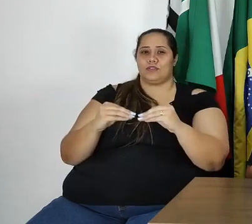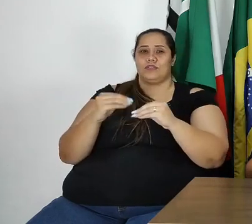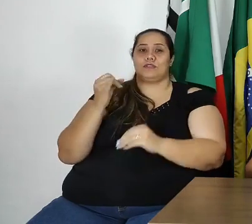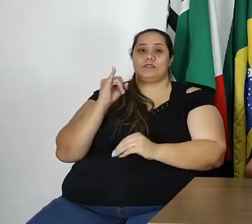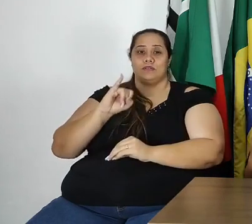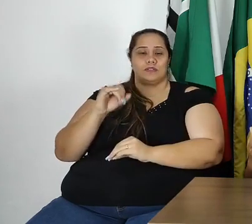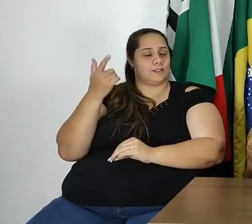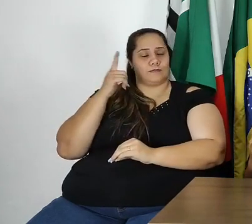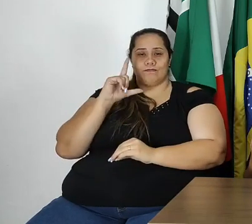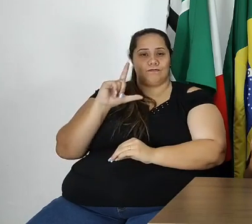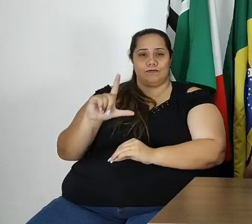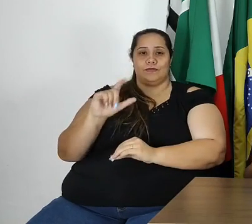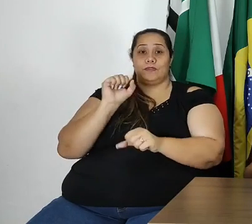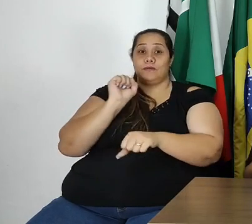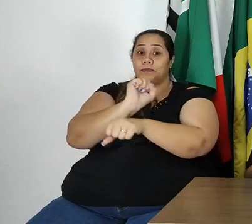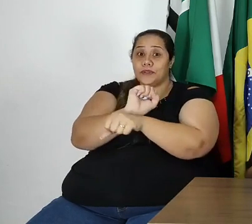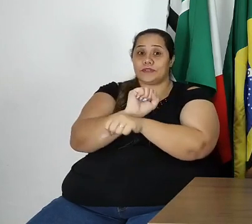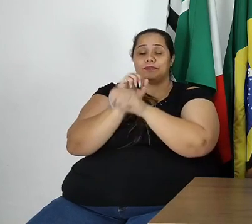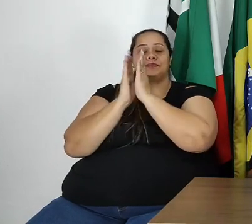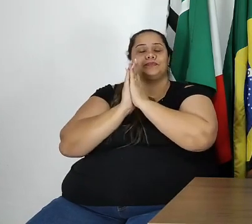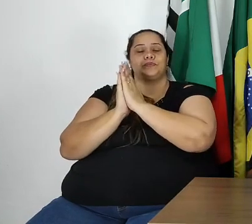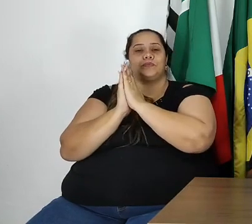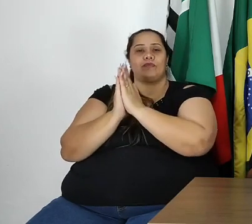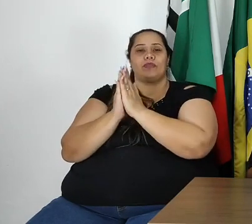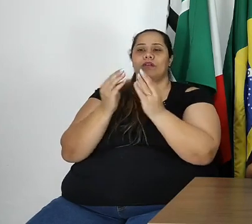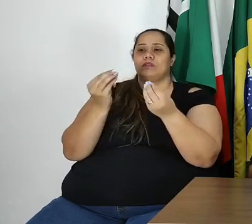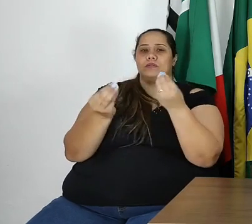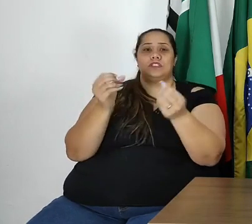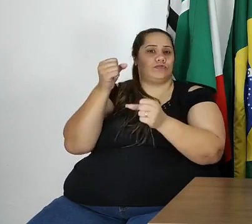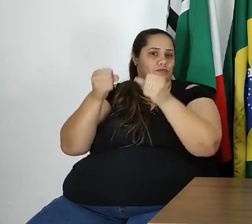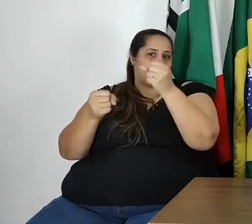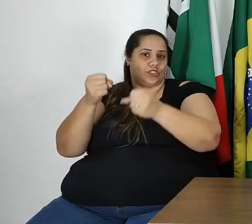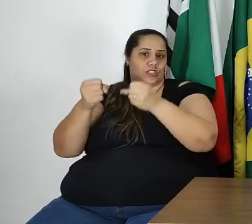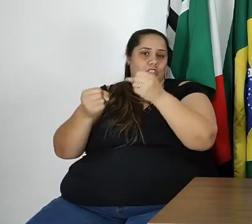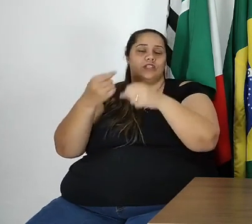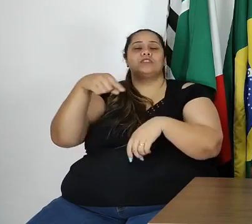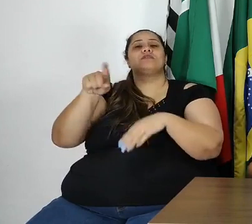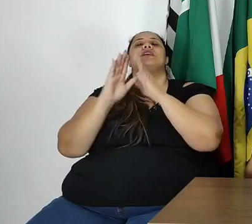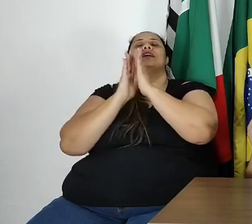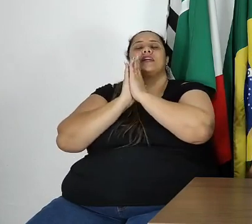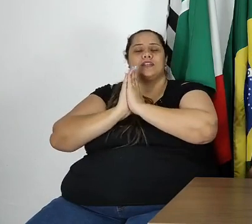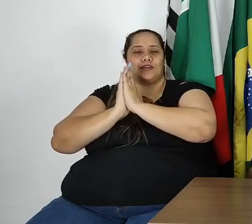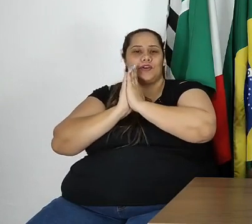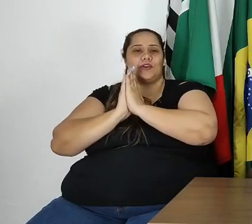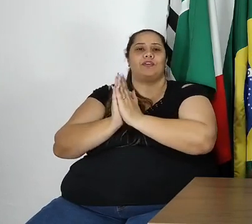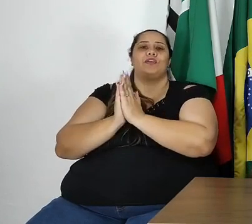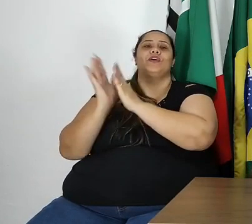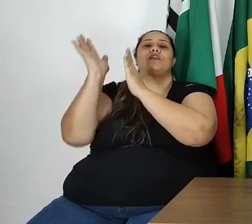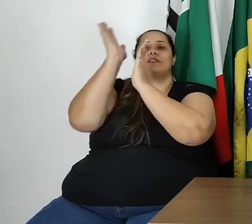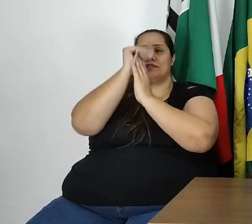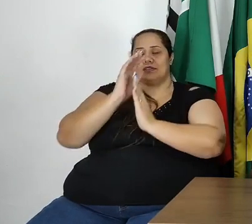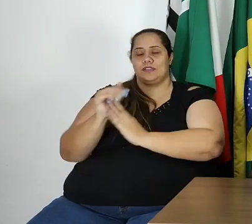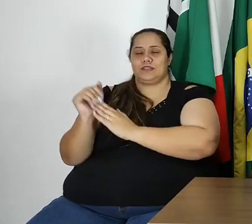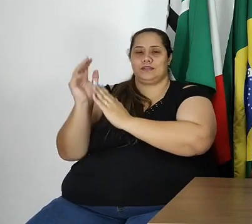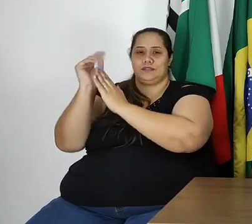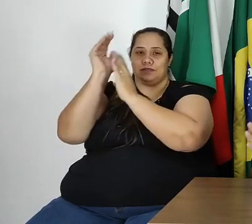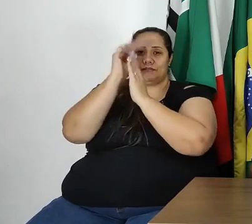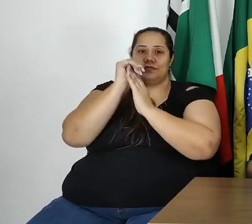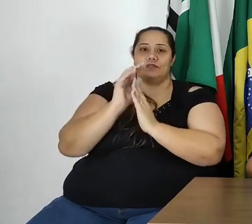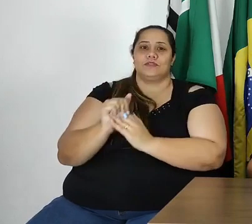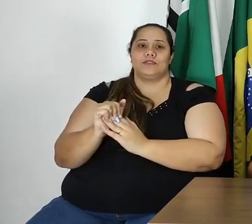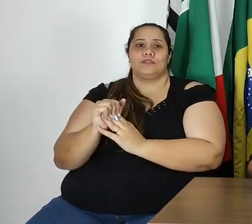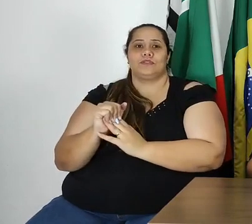consegue parar para orar, hora que estiver dirigindo, vá orando. Procure colocar um louvor no seu carro,